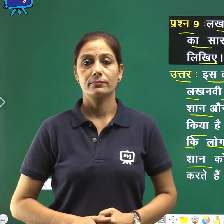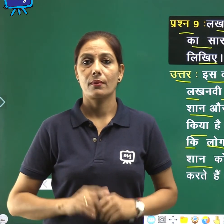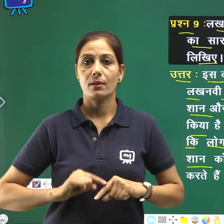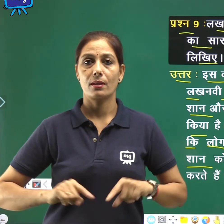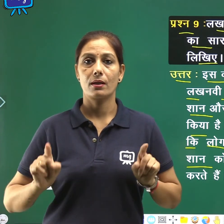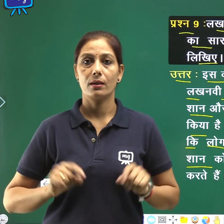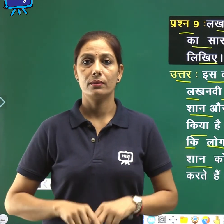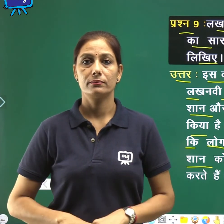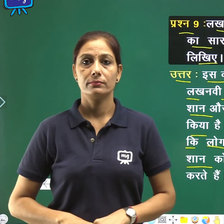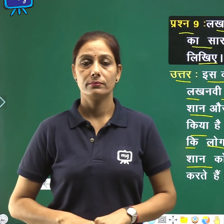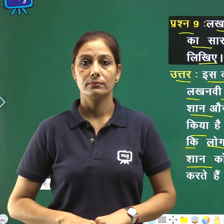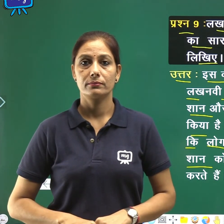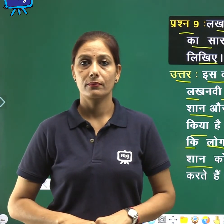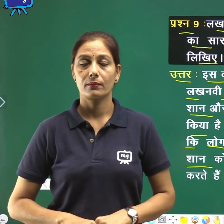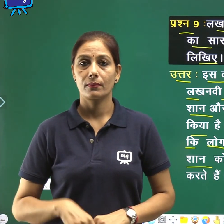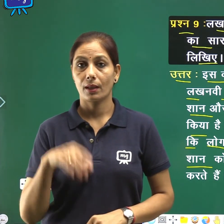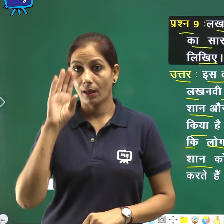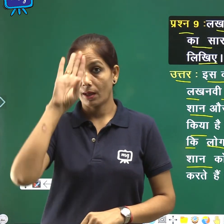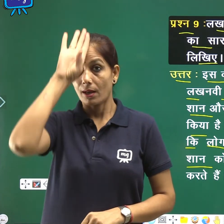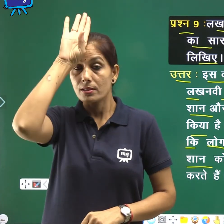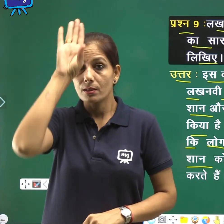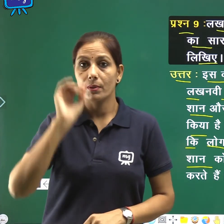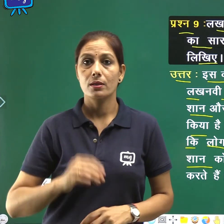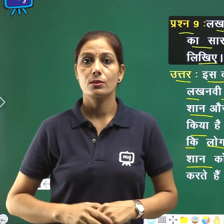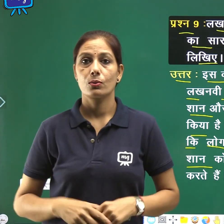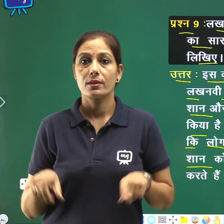तथा राजा महाराजाओं जैसा